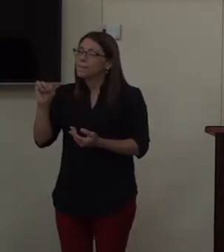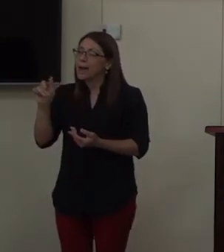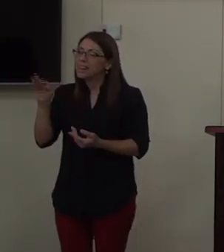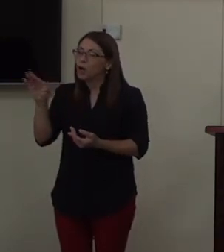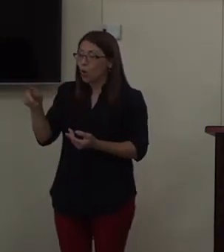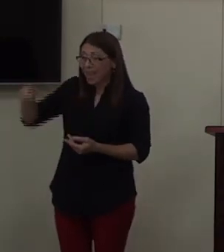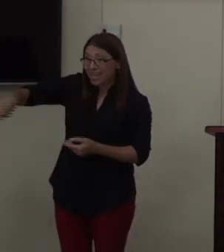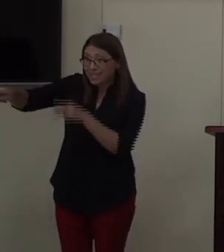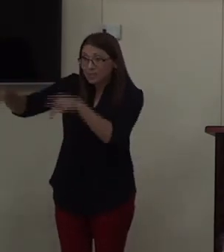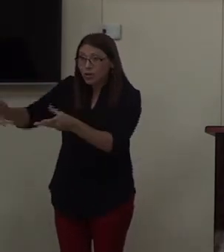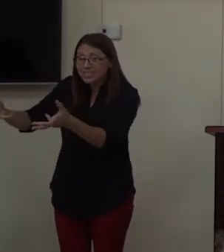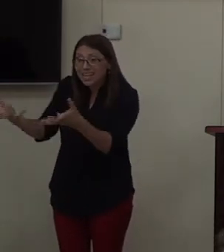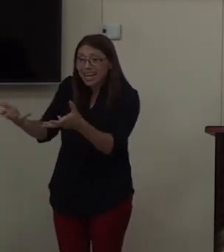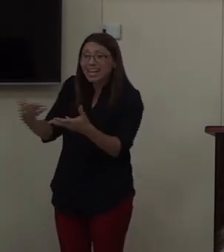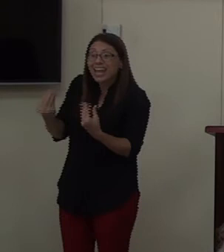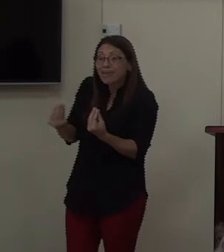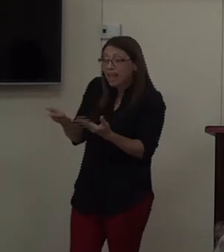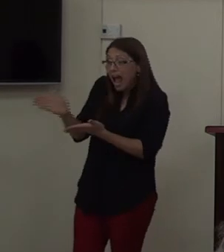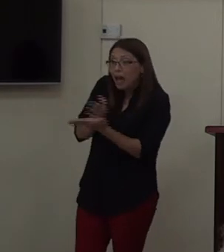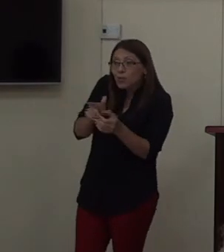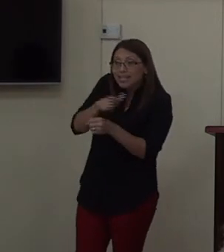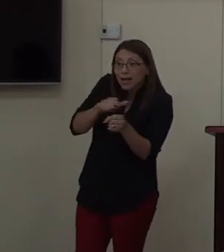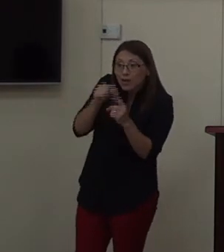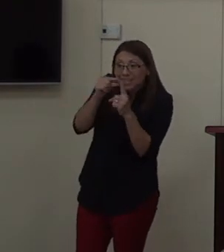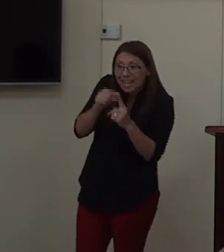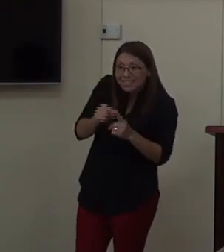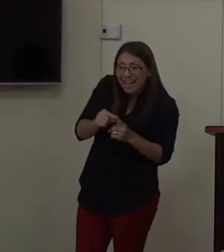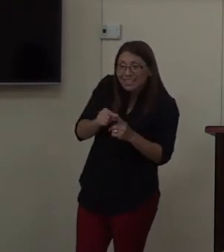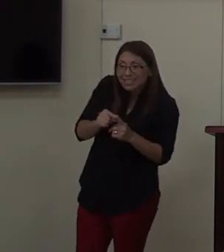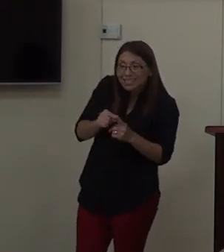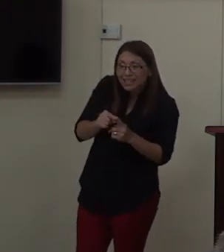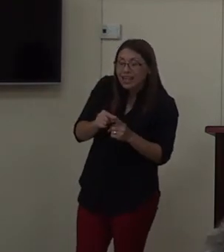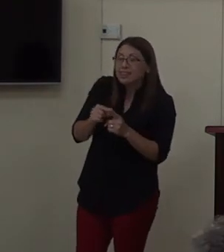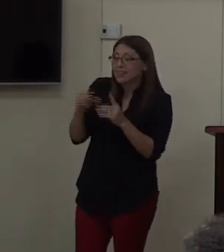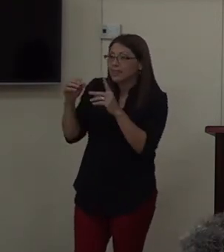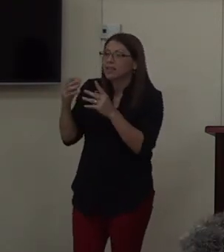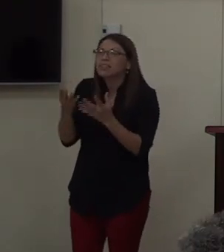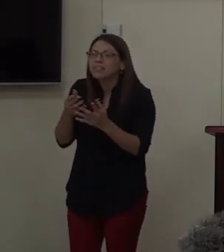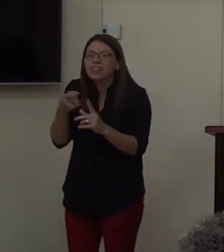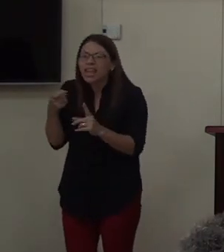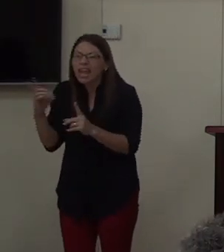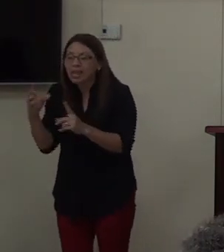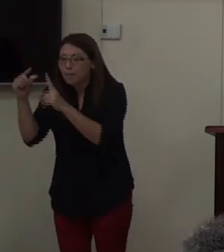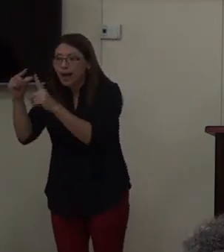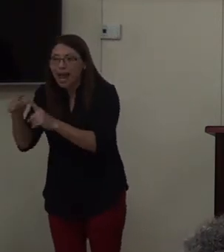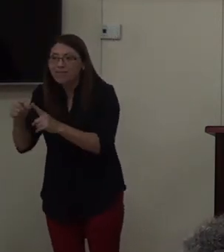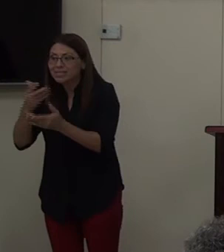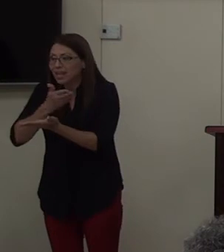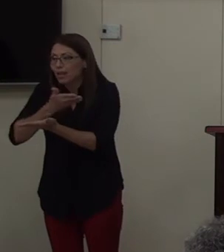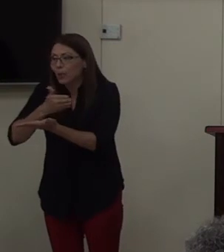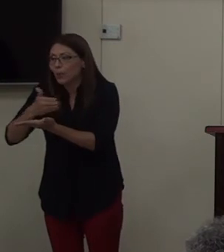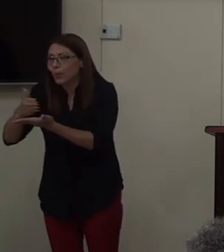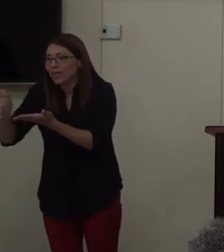llenar lagunas léxicas de palabras que se han perdido en la lengua. Quieren restituir el vocabulario que se